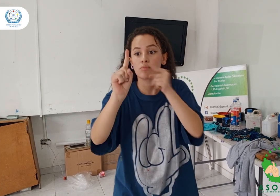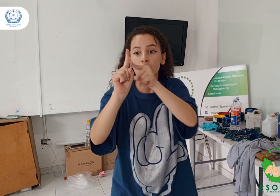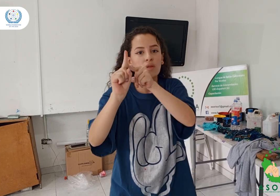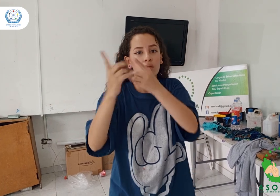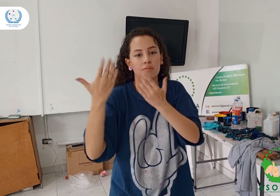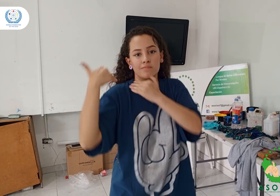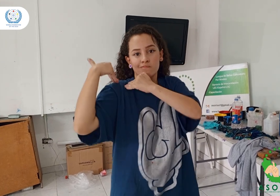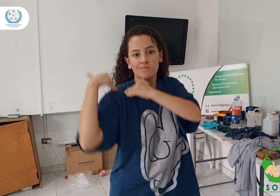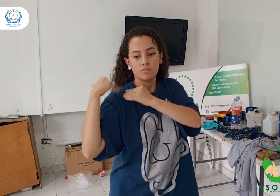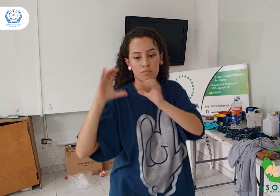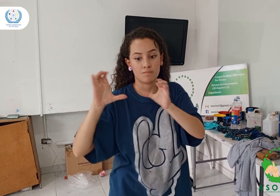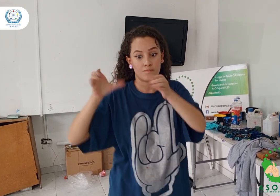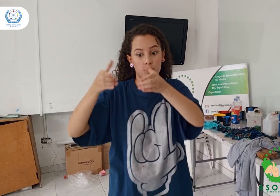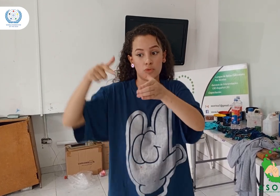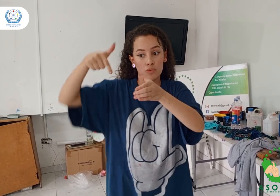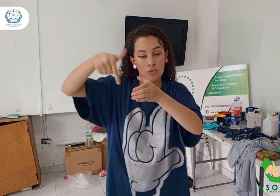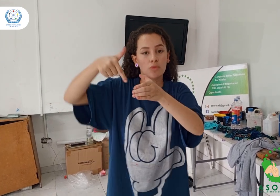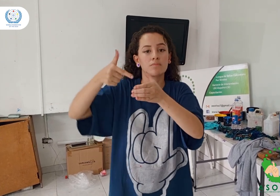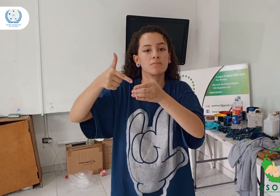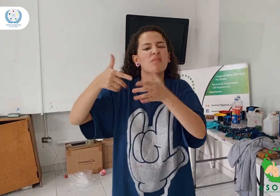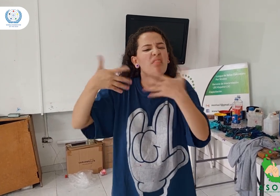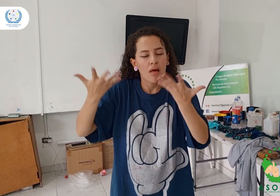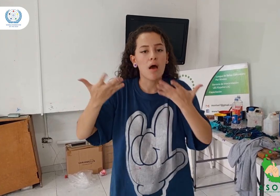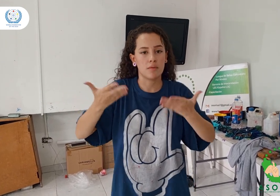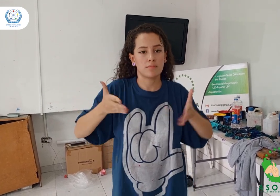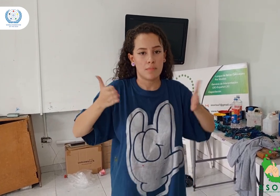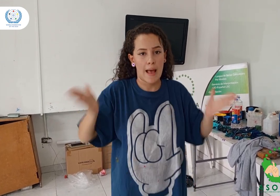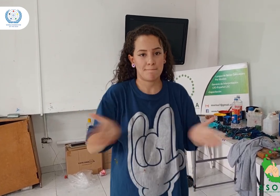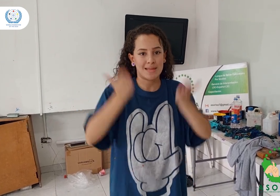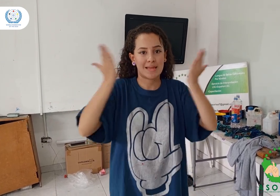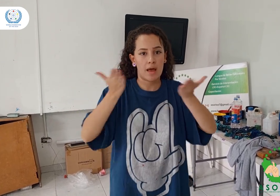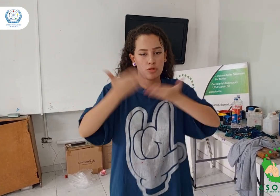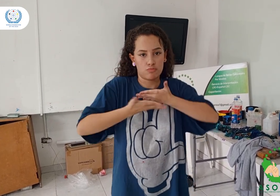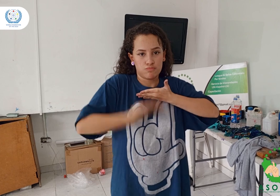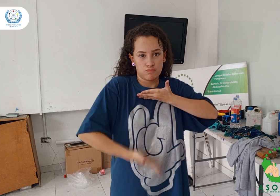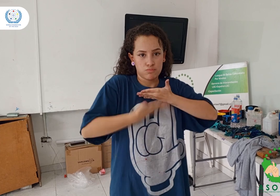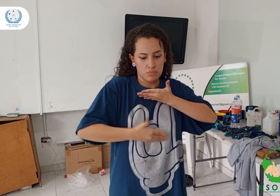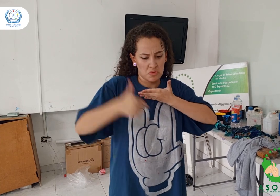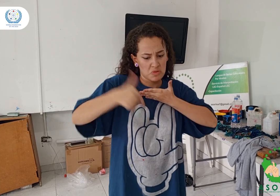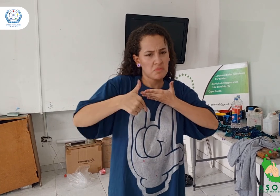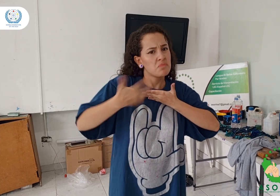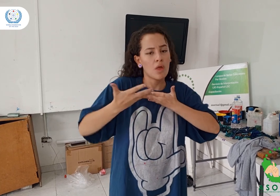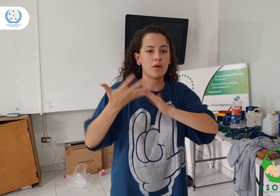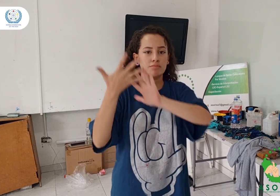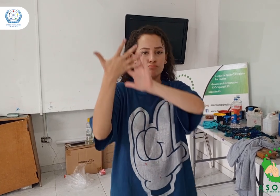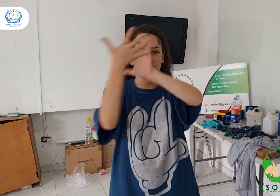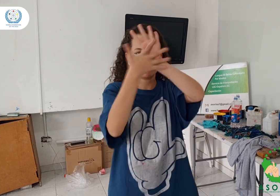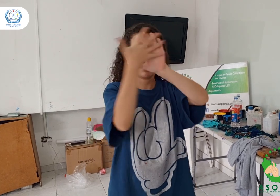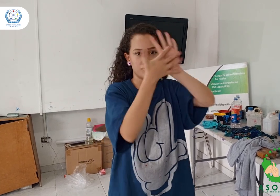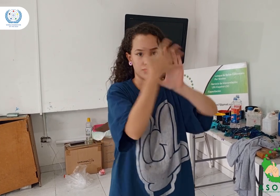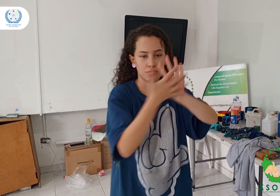ASORRISA, tiene un delegado encargado de incentivar la práctica del estampado en camisetas.